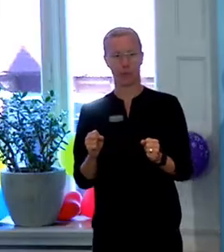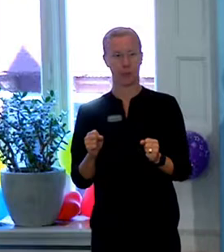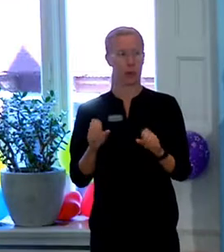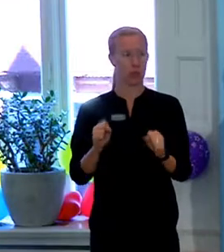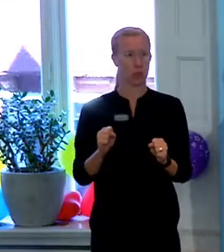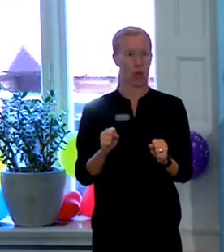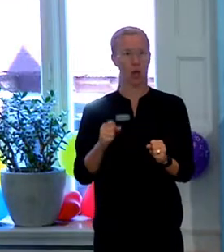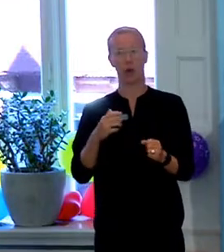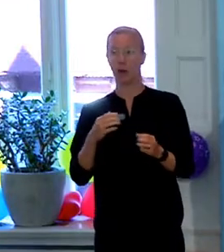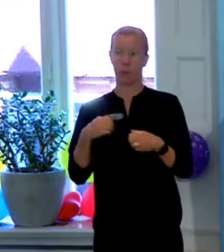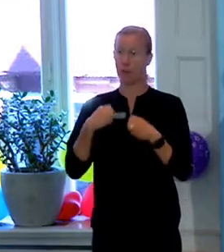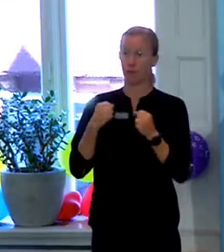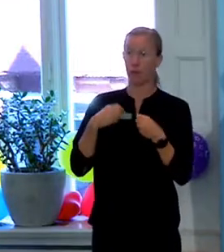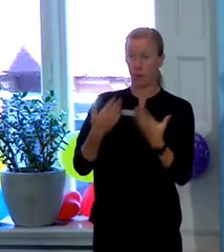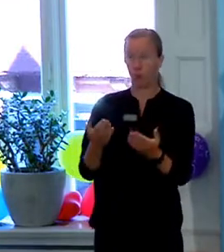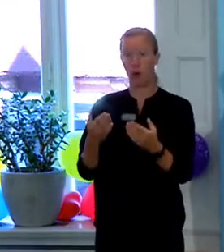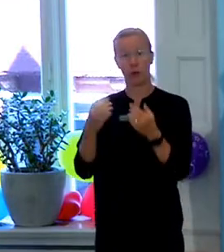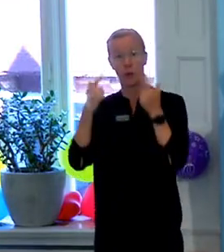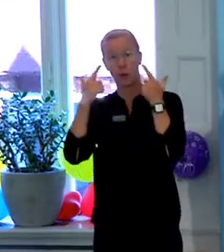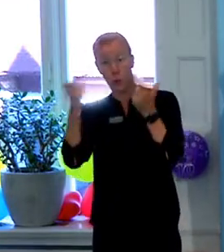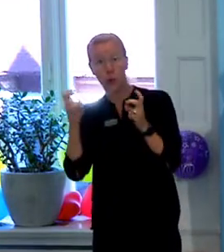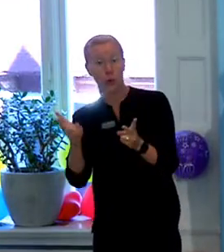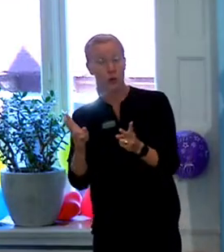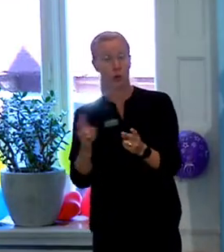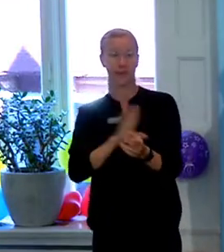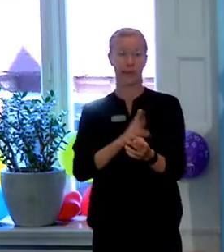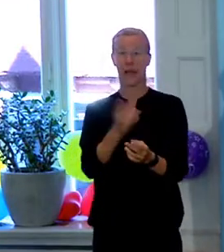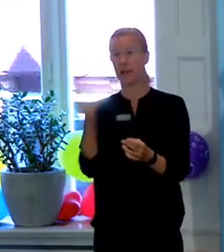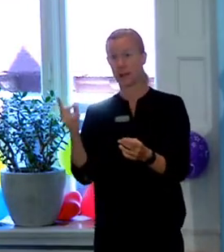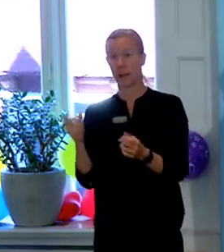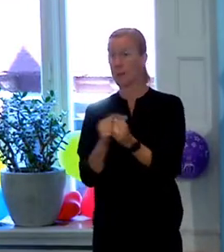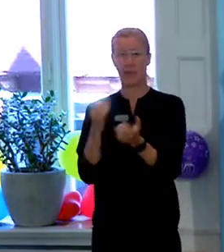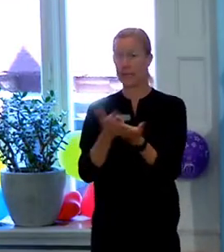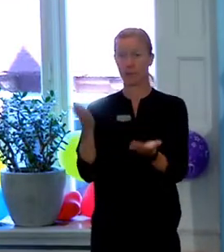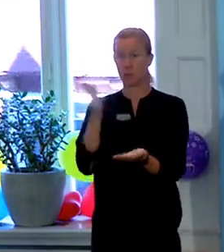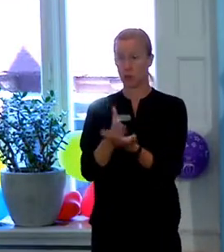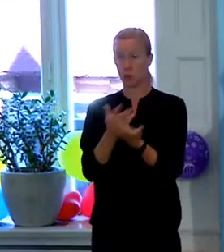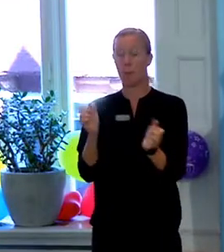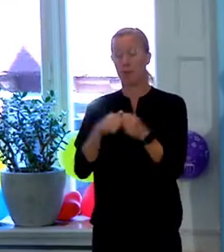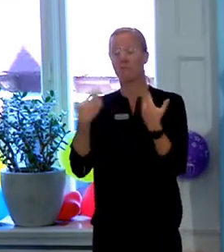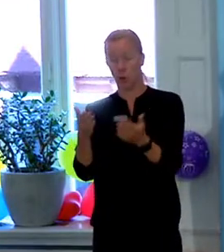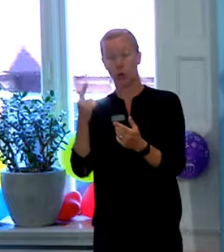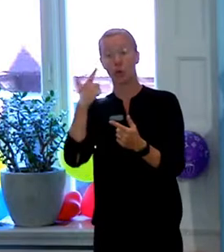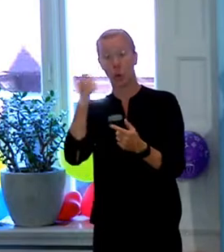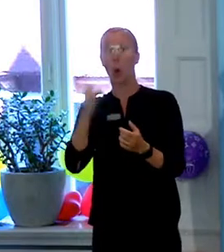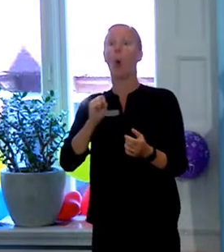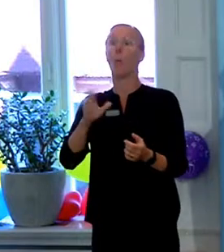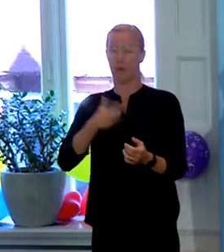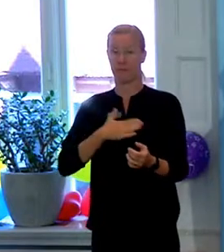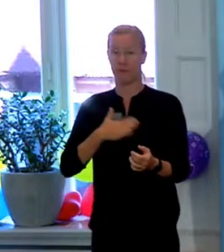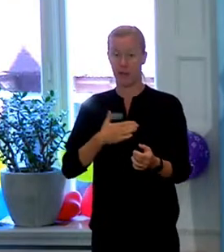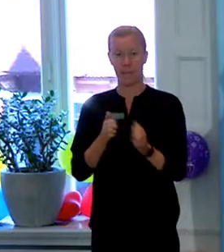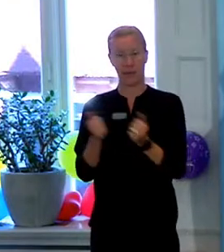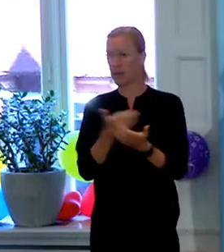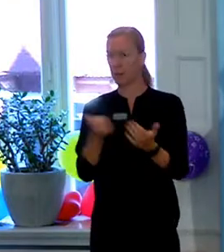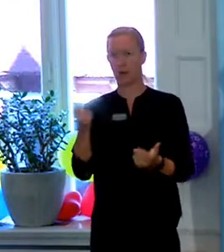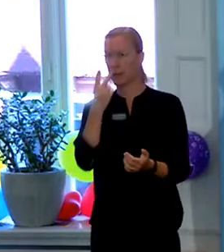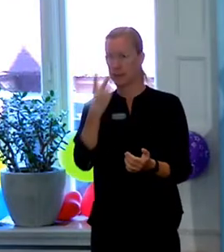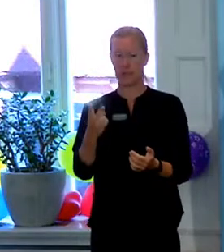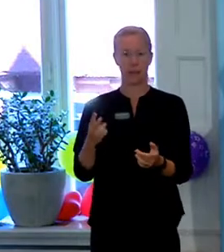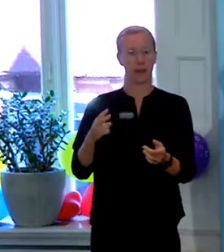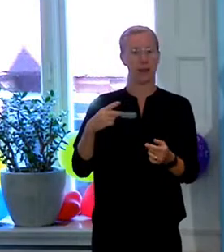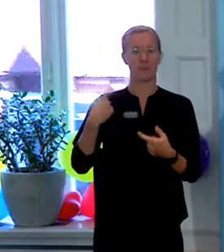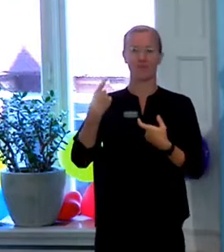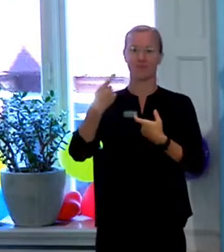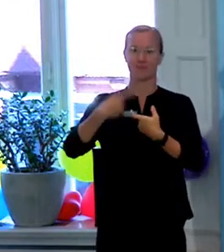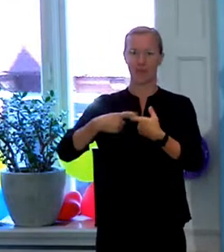få lov att tro. Det finns ju liksom den typen av personer också, men det är absolut inte så. Men jag tror också att det är viktigt att inte bara se det här som att det